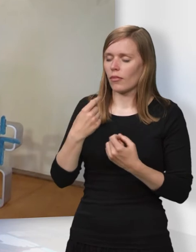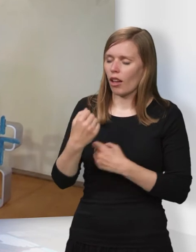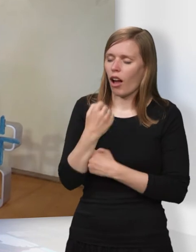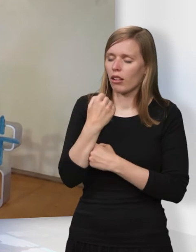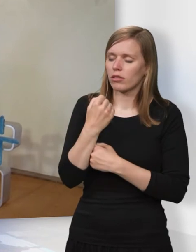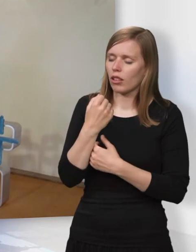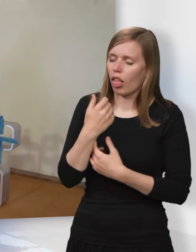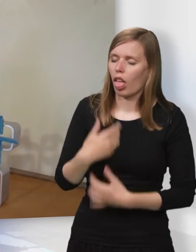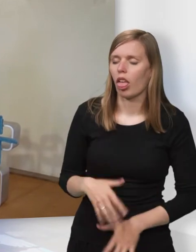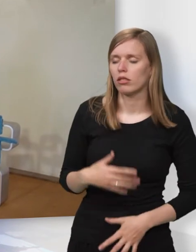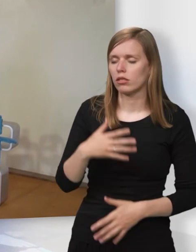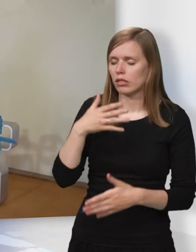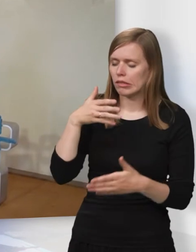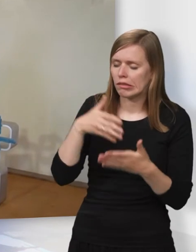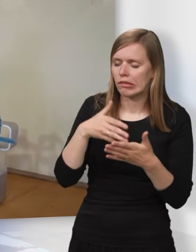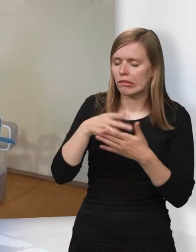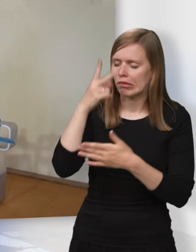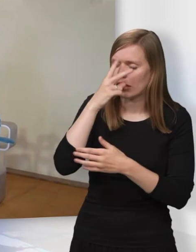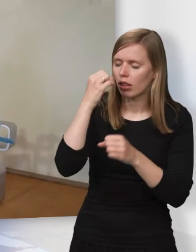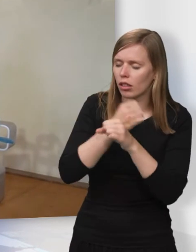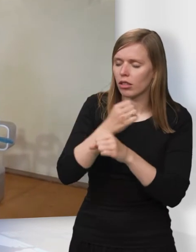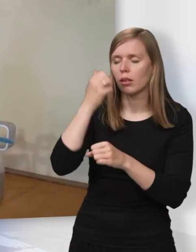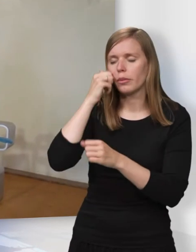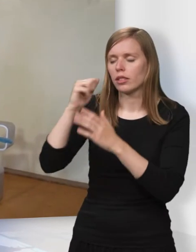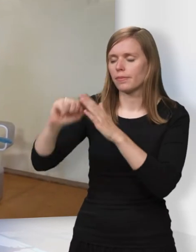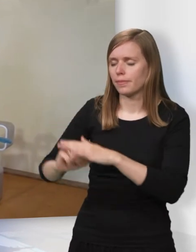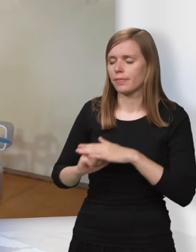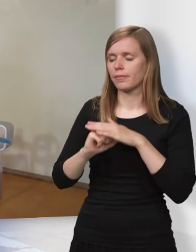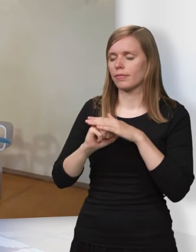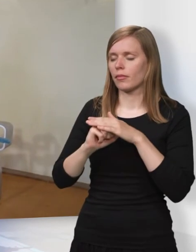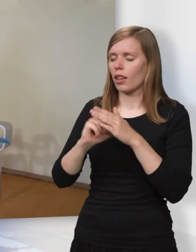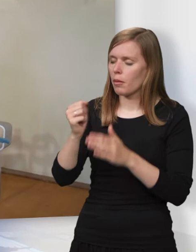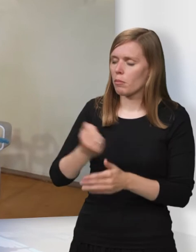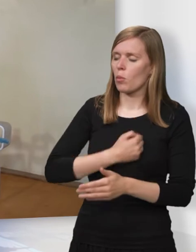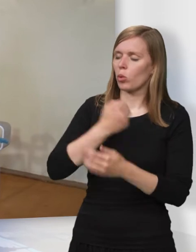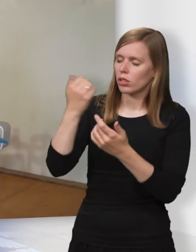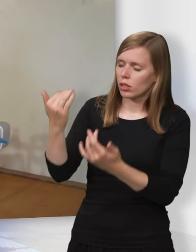Kräften am Ende sind, stütze uns, ermutige uns.